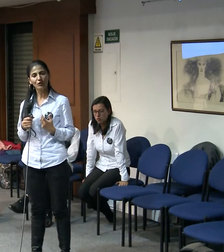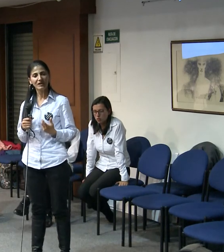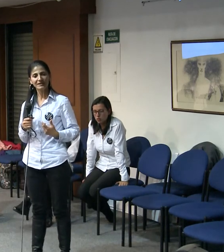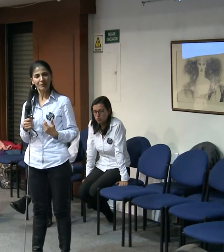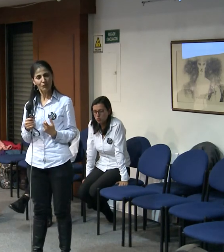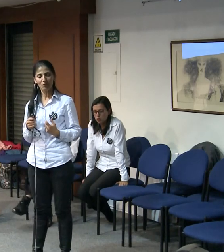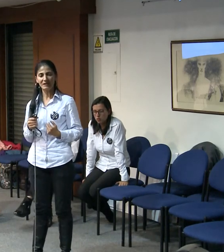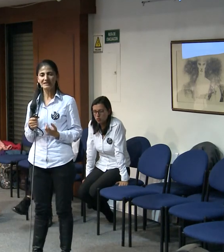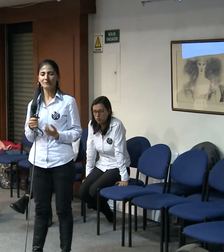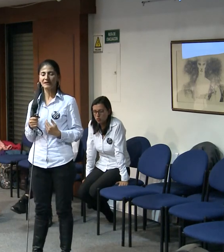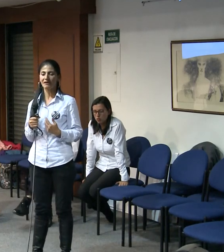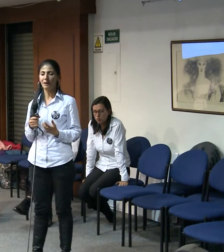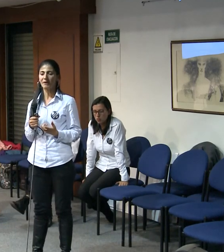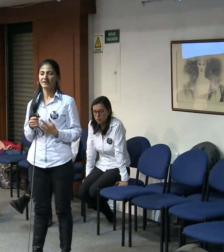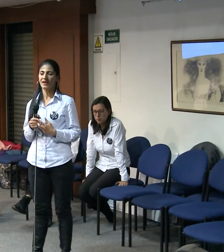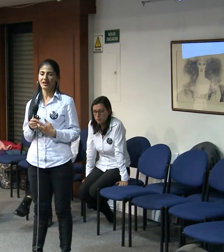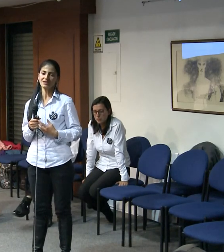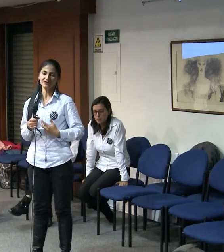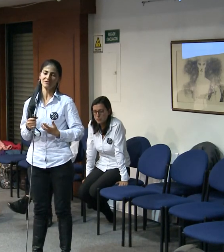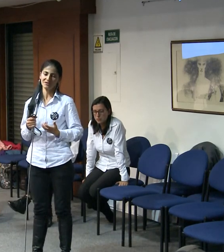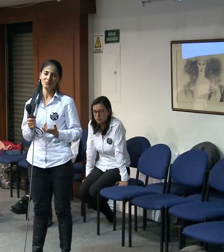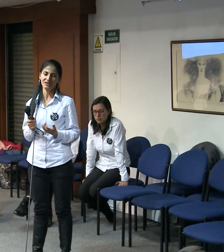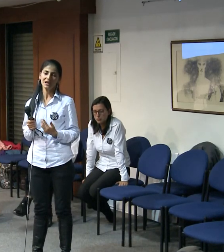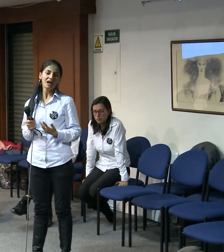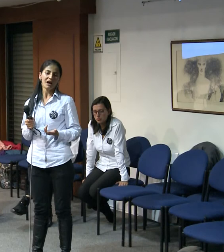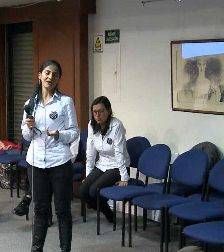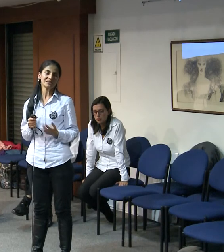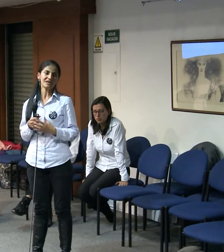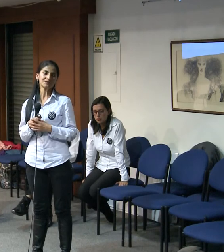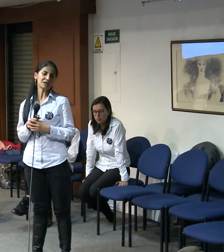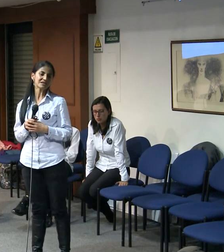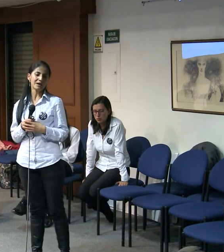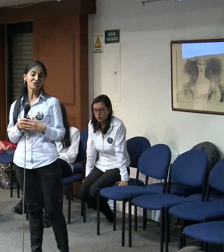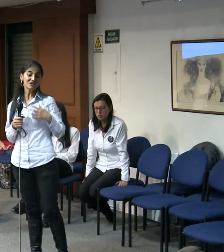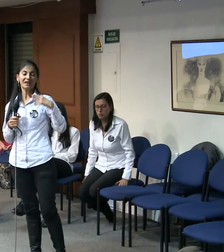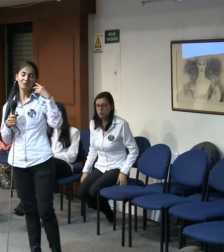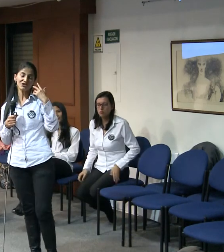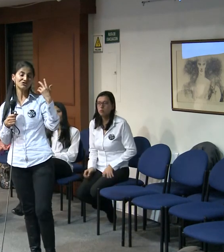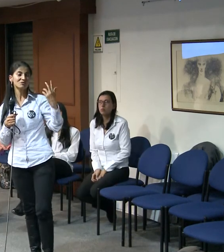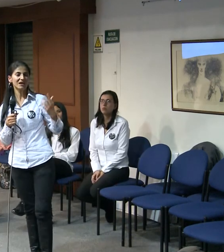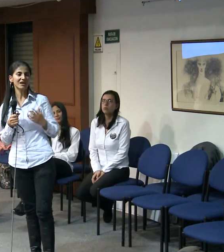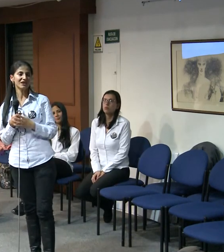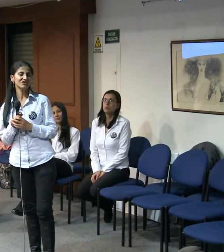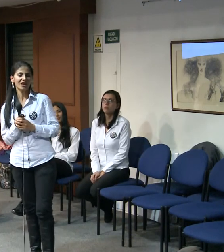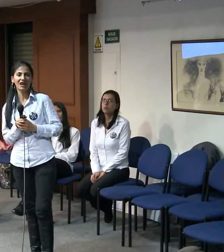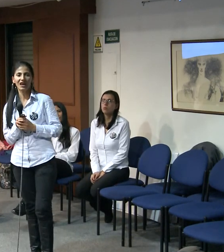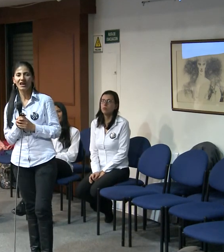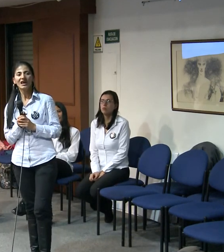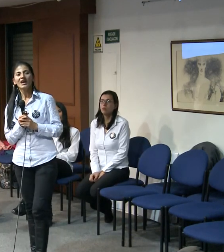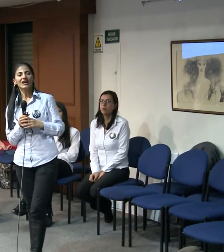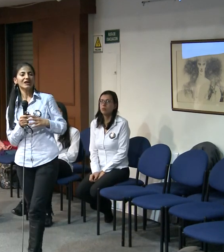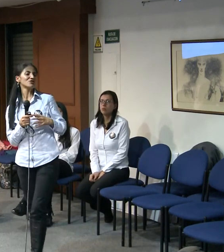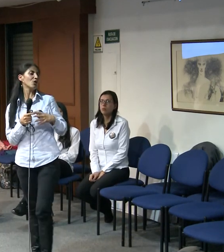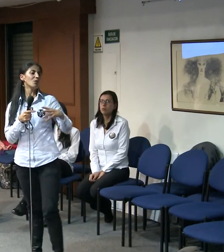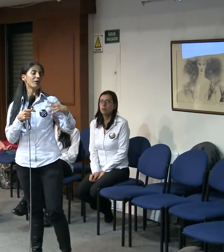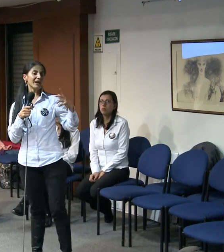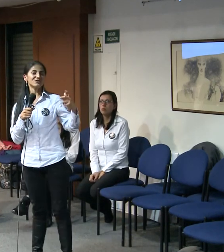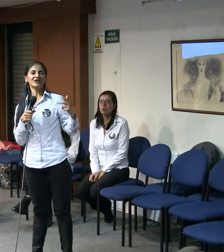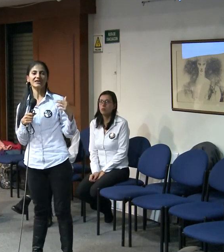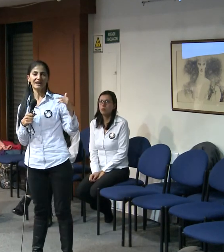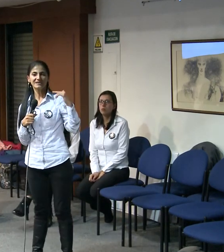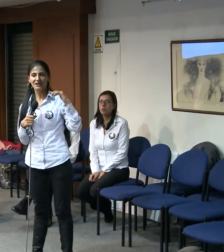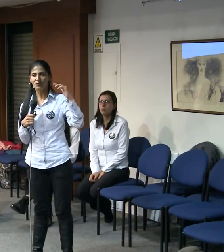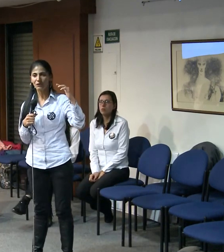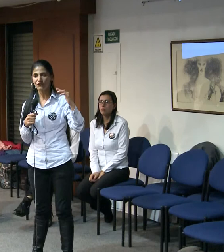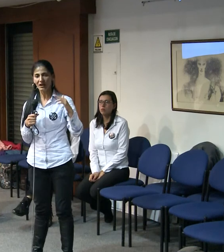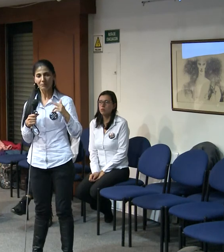muy, muy bonita, muy participativa de parte de ellas. Entonces, pues, a veces pensamos y tenemos esos imaginarios de que solo para los